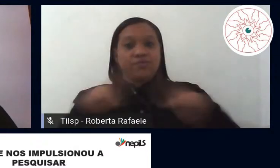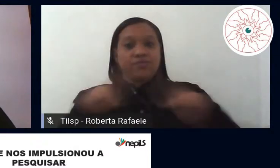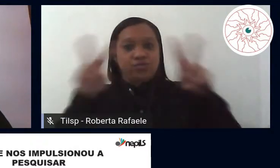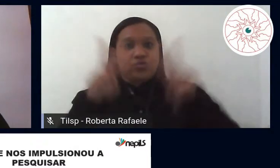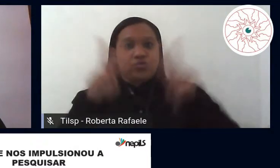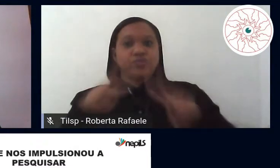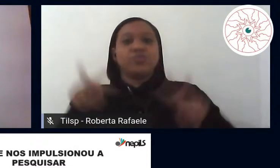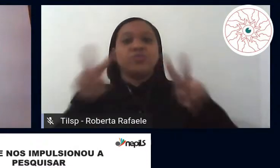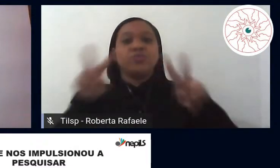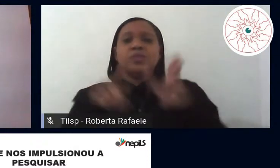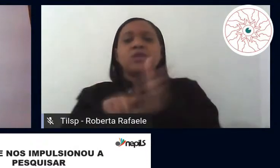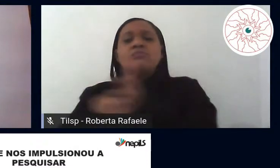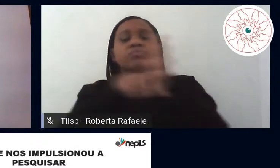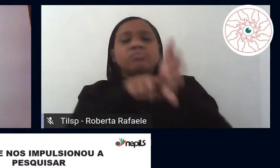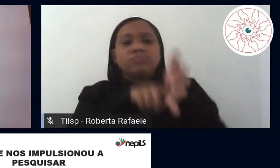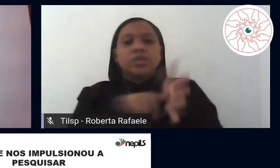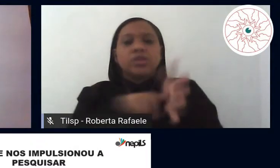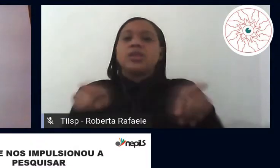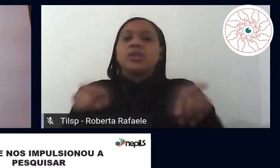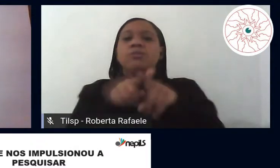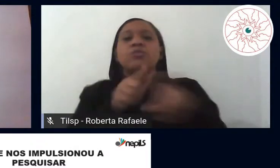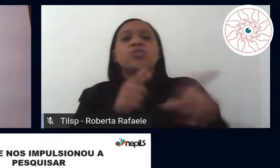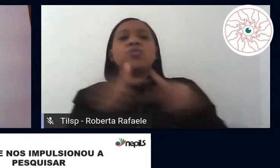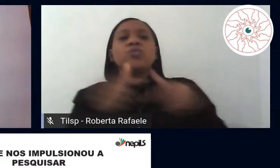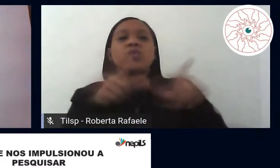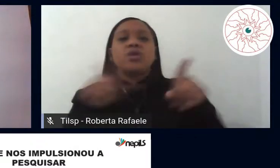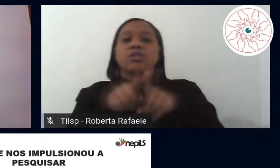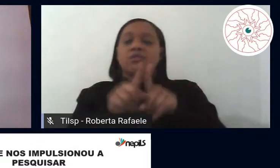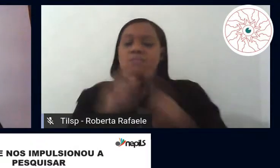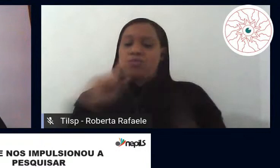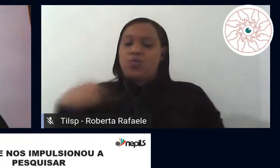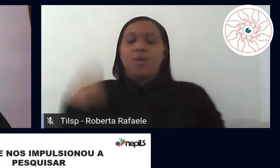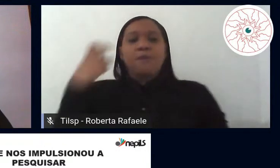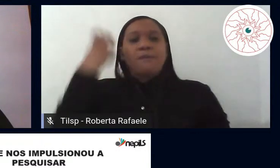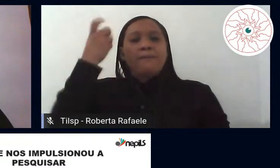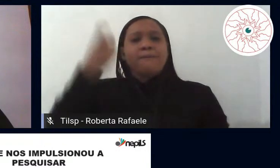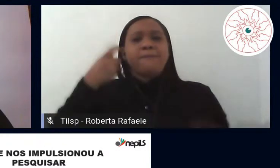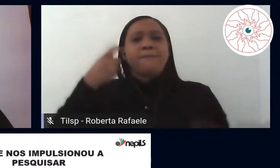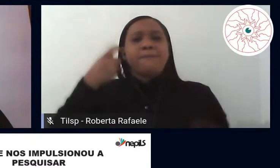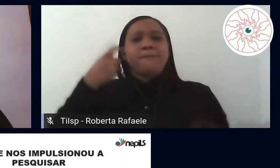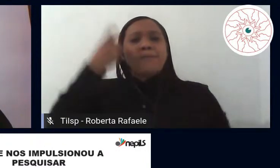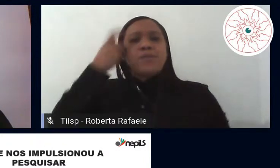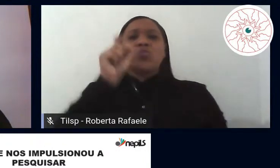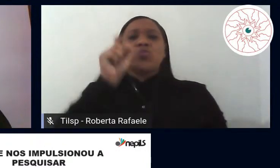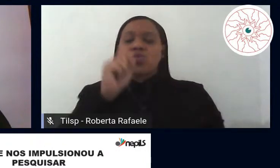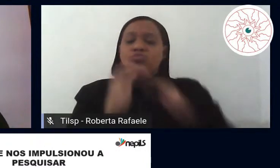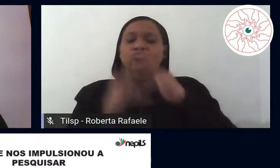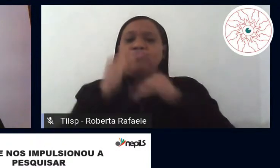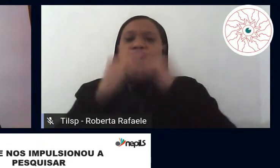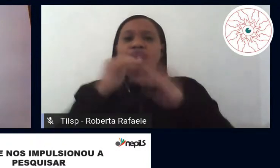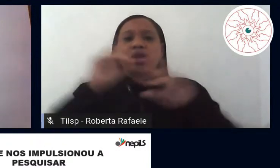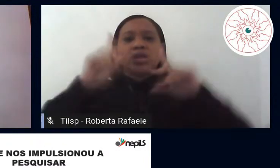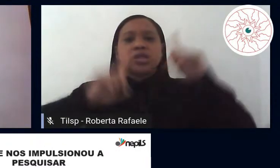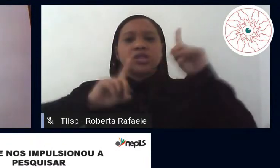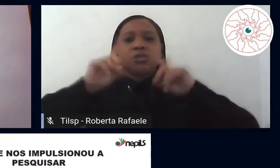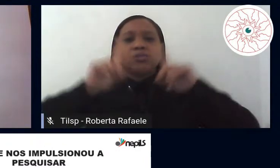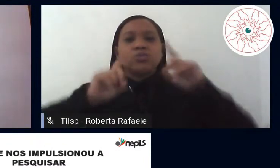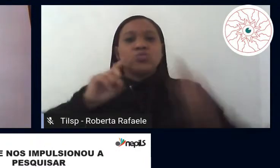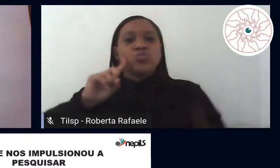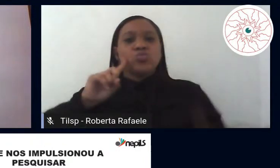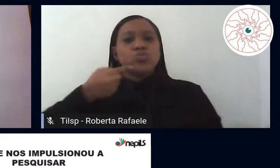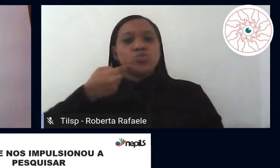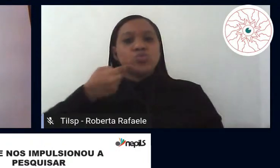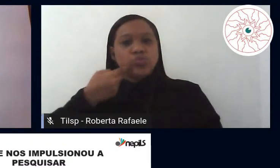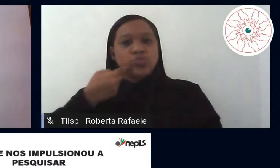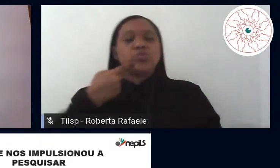preocupação com o desenvolvimento expressivo do surdo na apropriação da escrita do português, porque